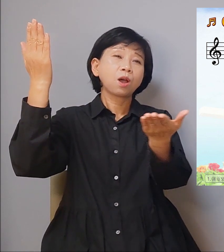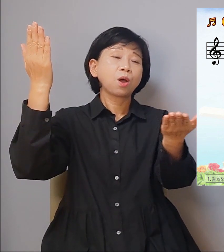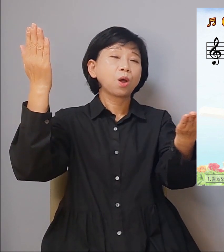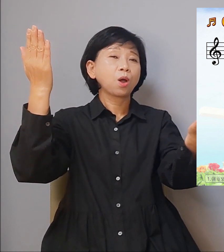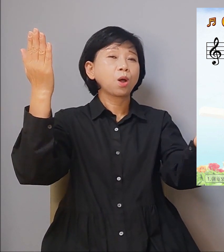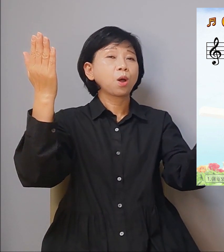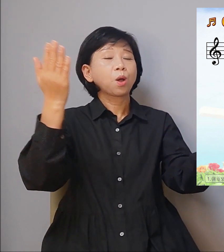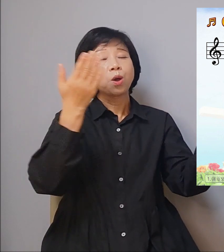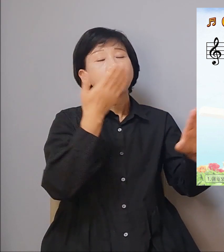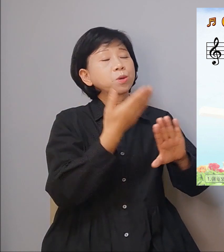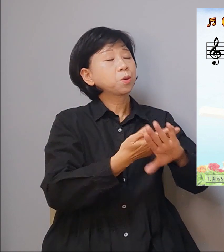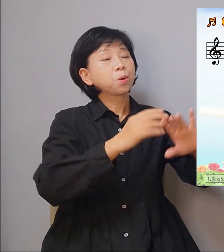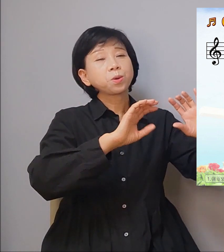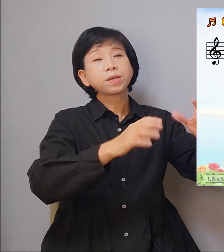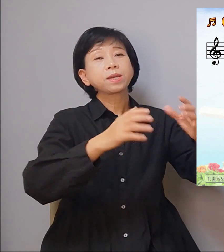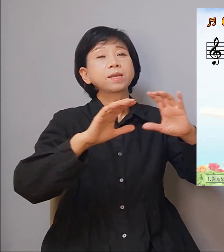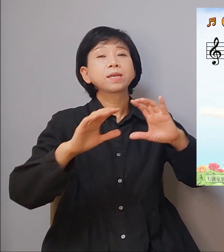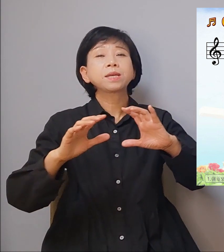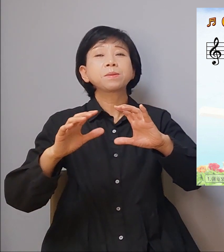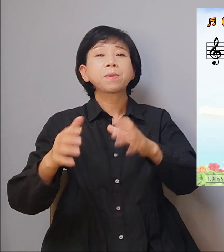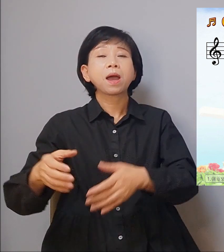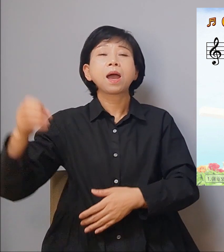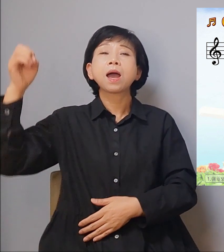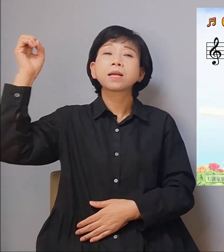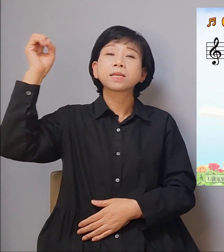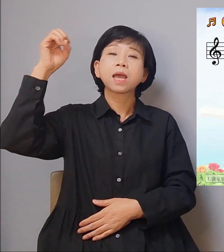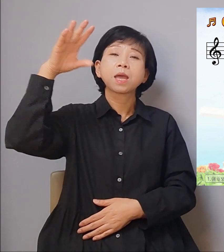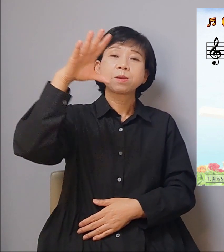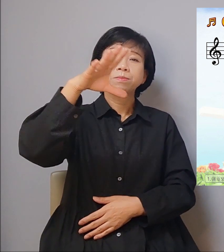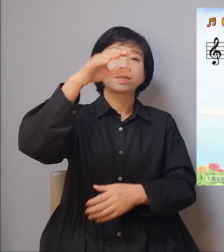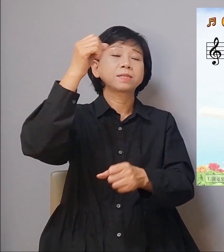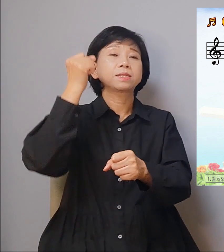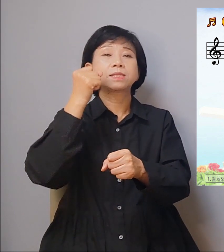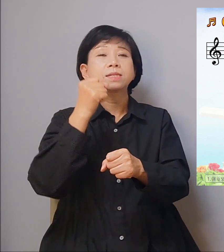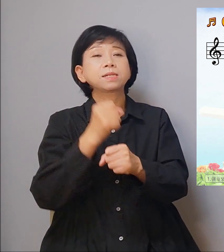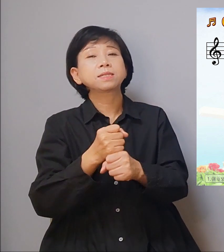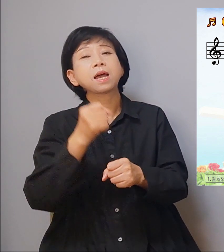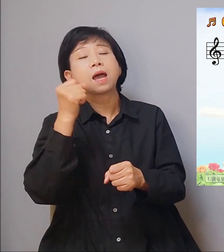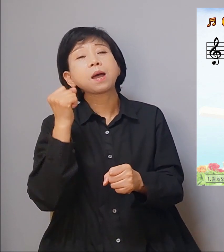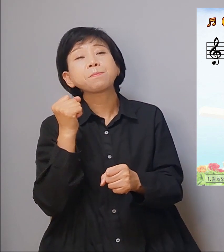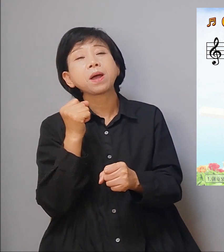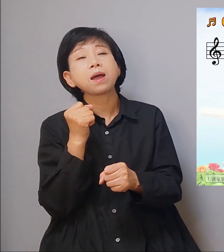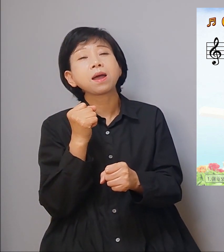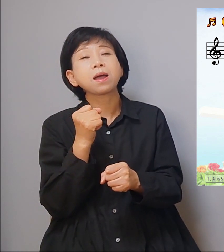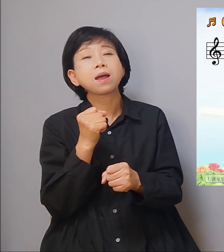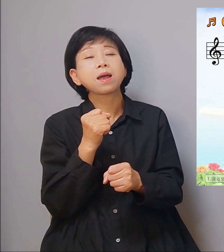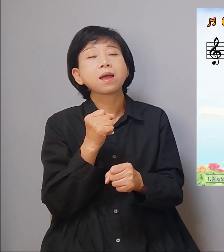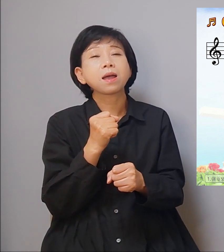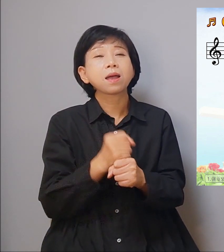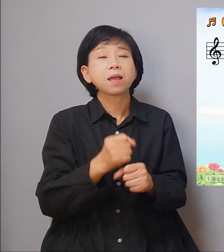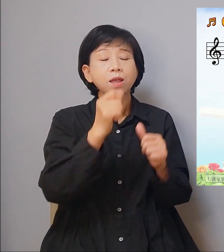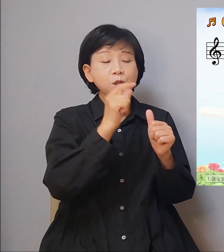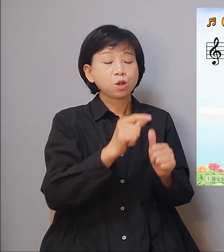그가 너로 희망의 빛을 삼아